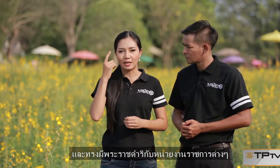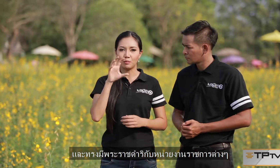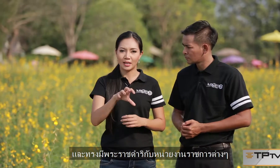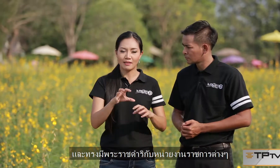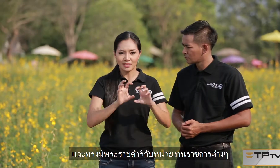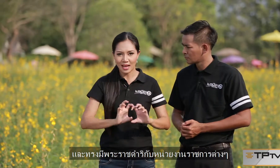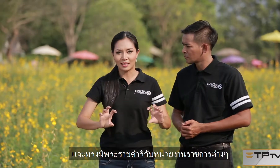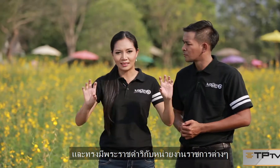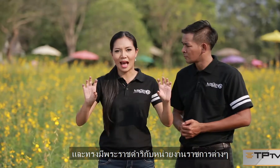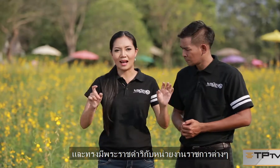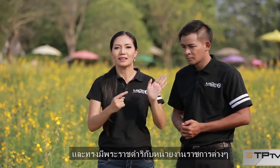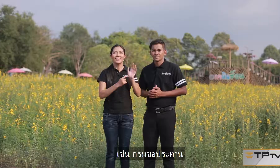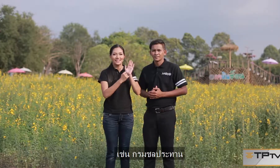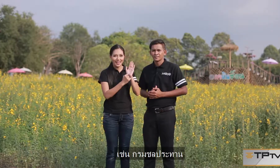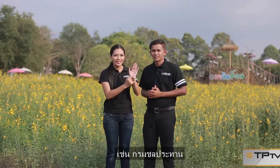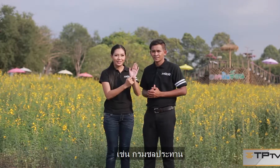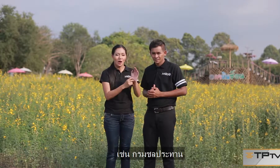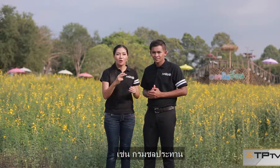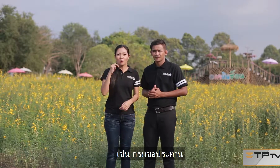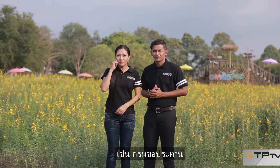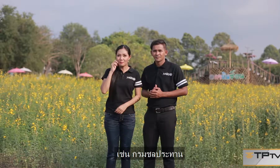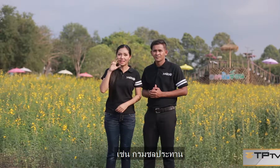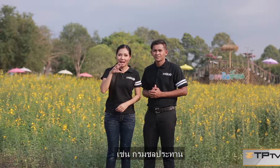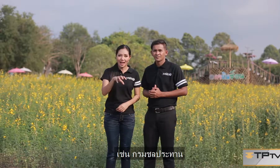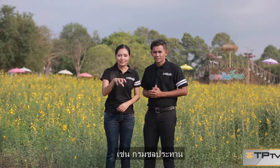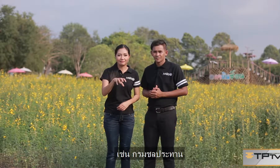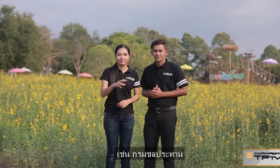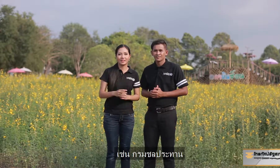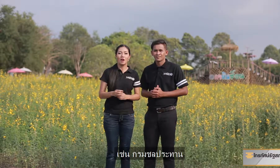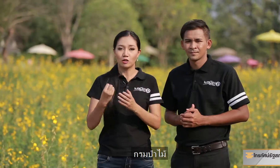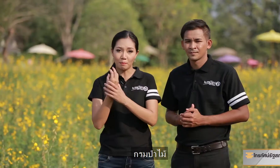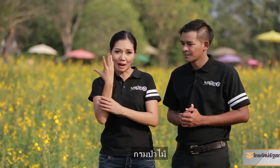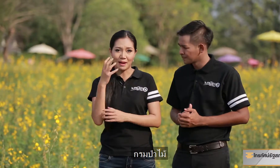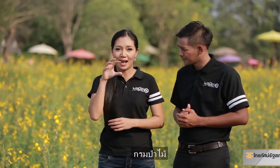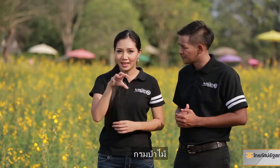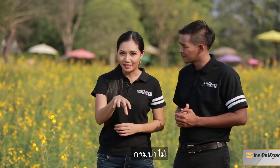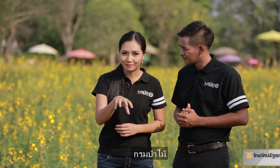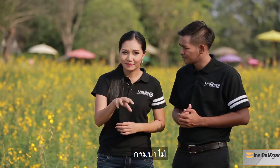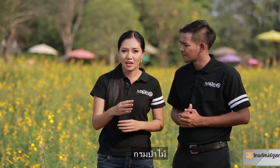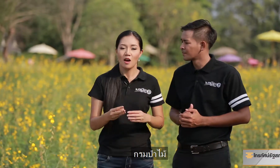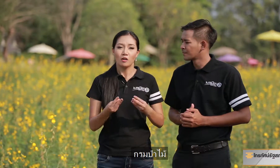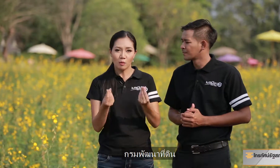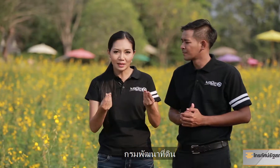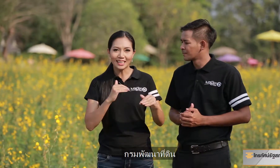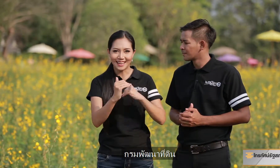กับหน่วยงานราชการต่างๆเช่นกรมชลประทานกรมป่าไม้กรมพัฒนาที่